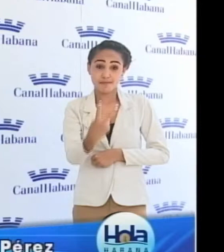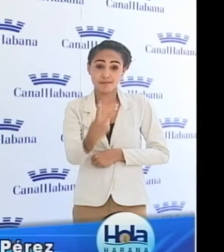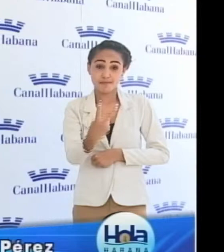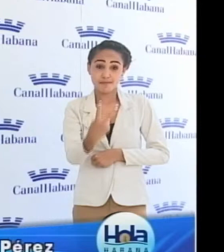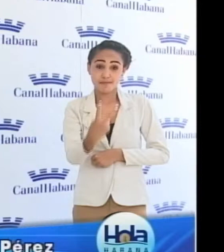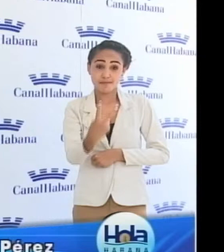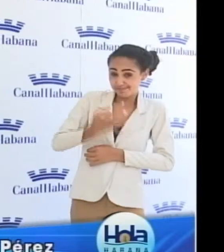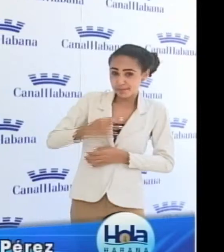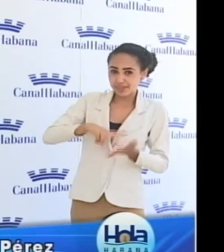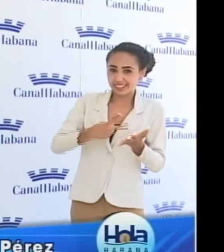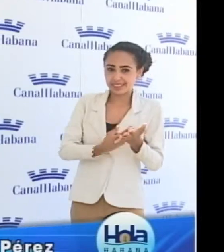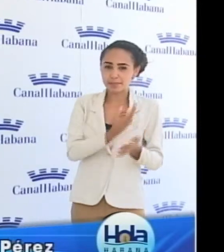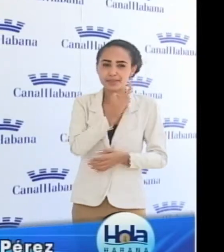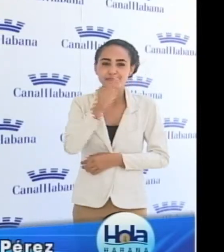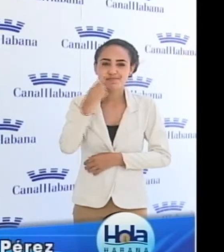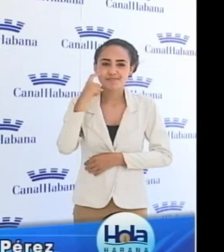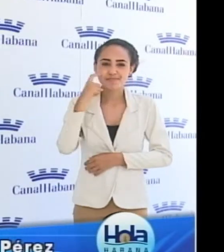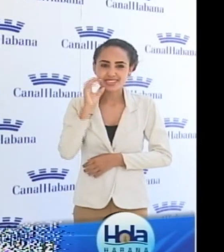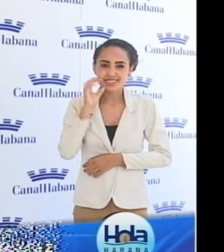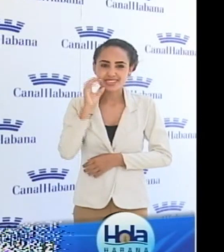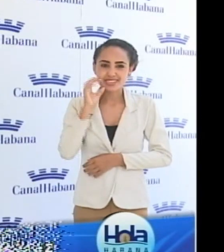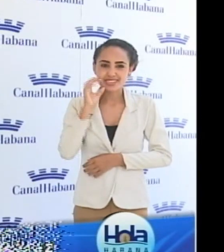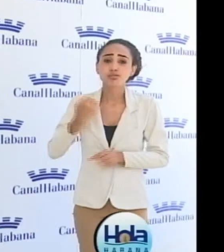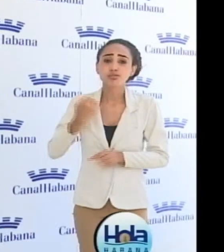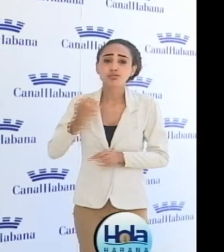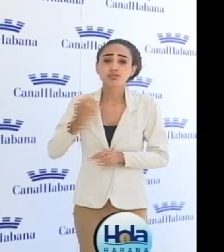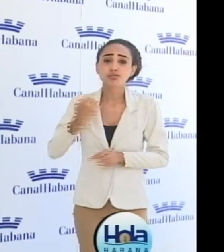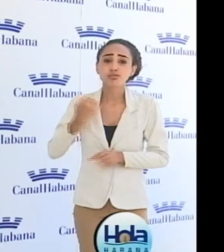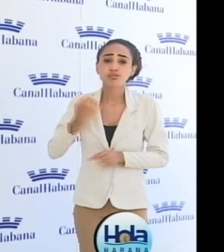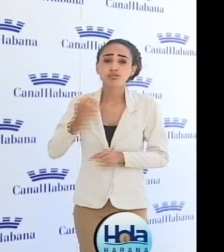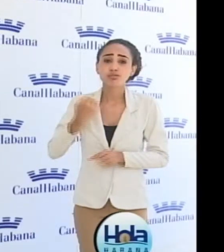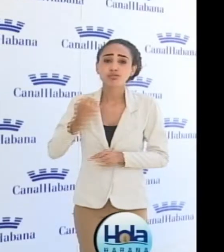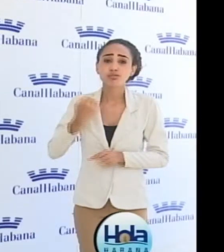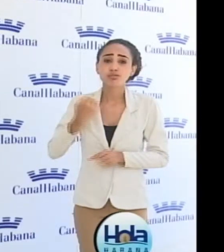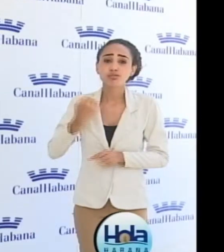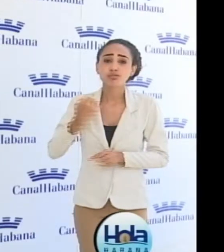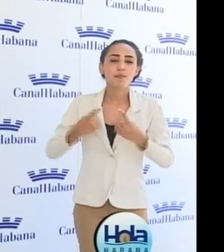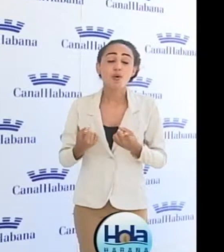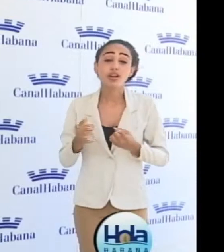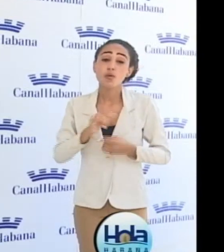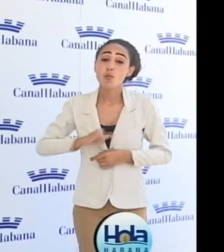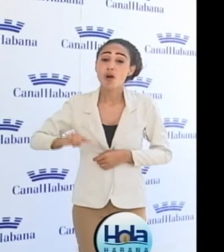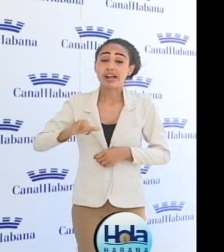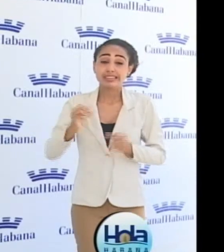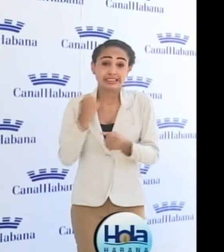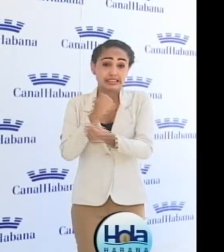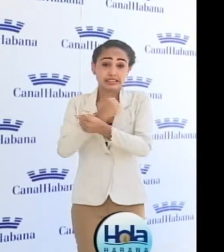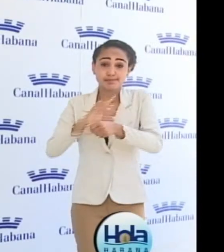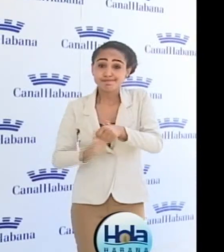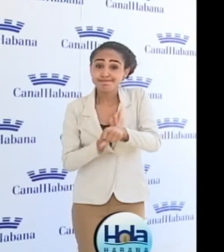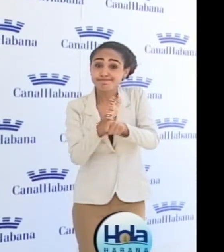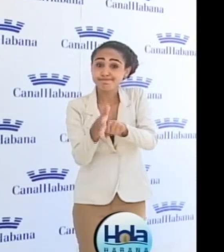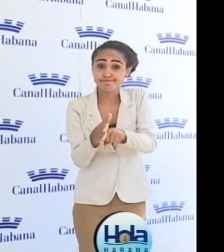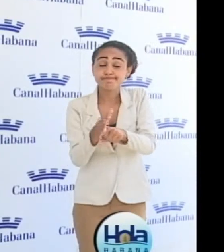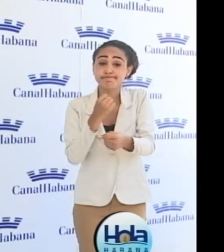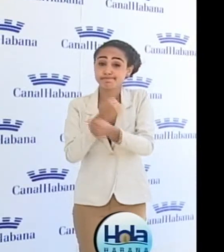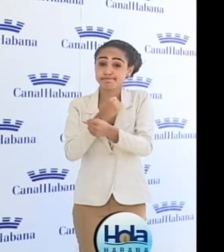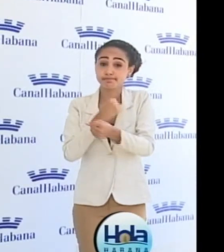con la compañera Maciel, tenemos que trabajar sin nasobuco, es decir, que tenemos un nivel de exposición a la pandemia grande. Nos queda el gran reto